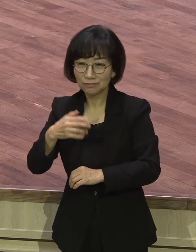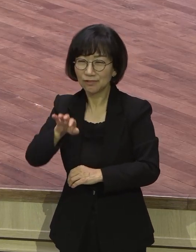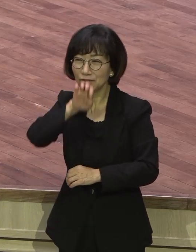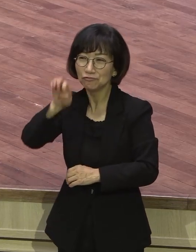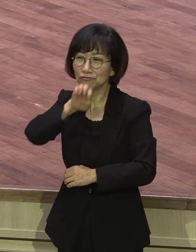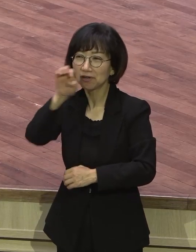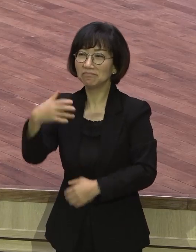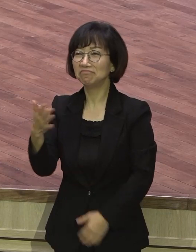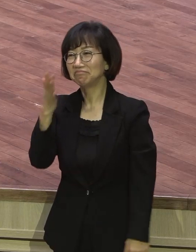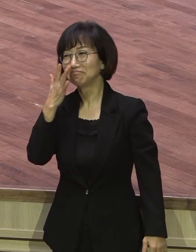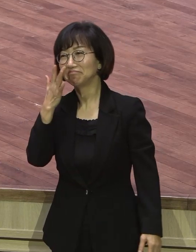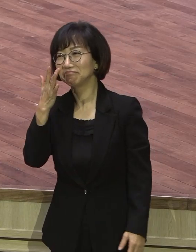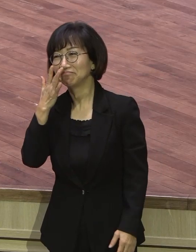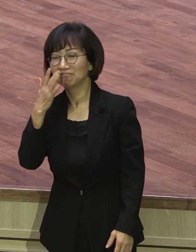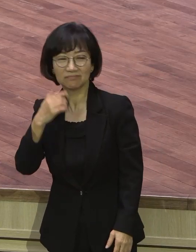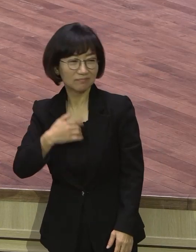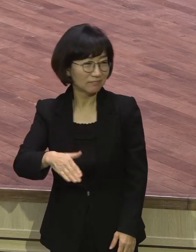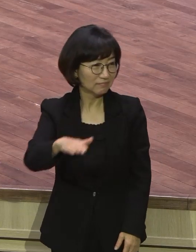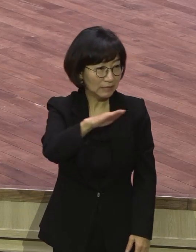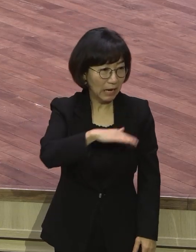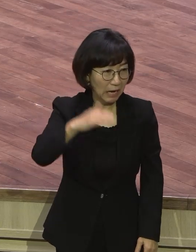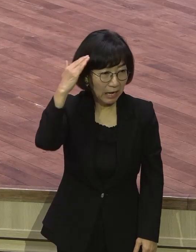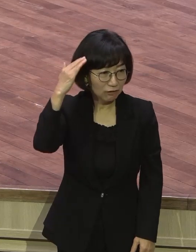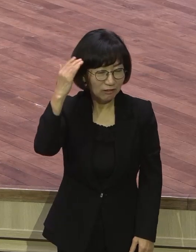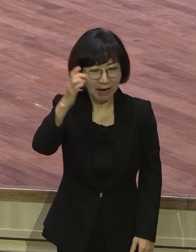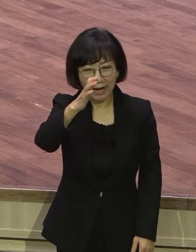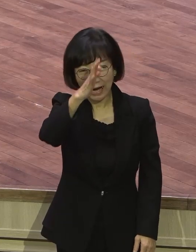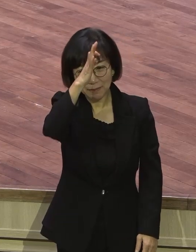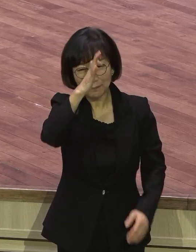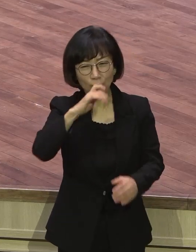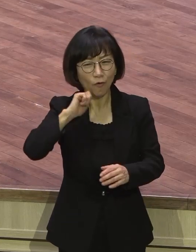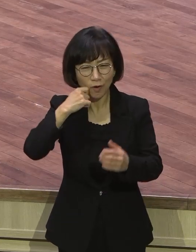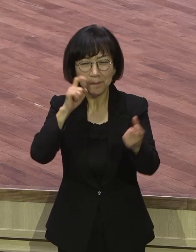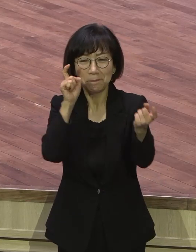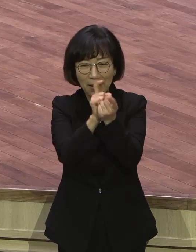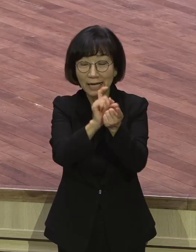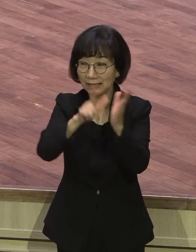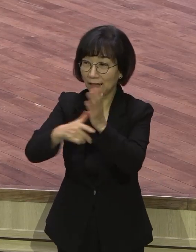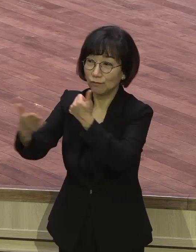안 왔어요. 우리만 왔지. 그러니까 도와줄 수 있잖아요. 회복할 수 있어요.